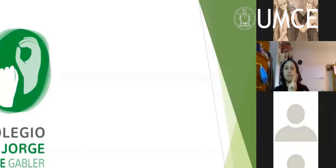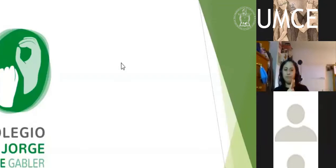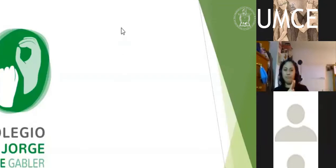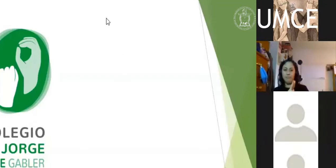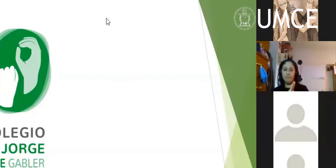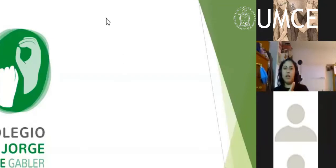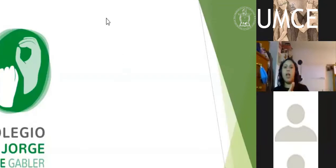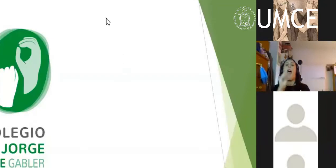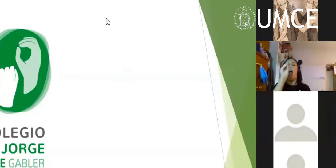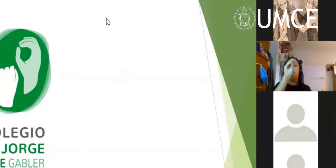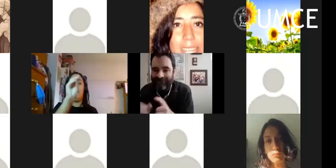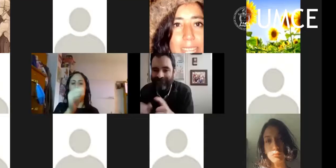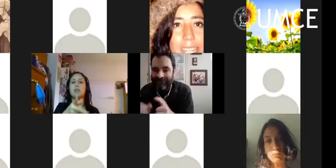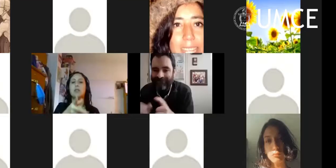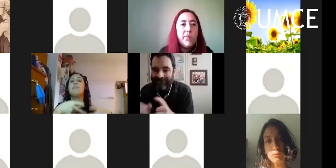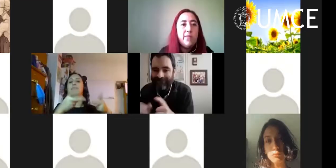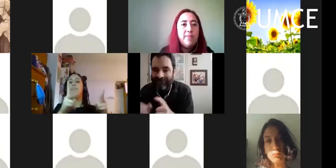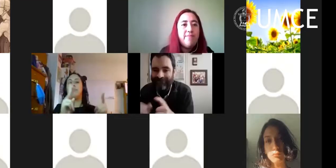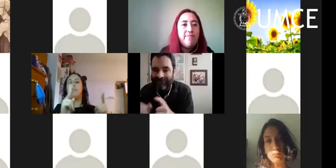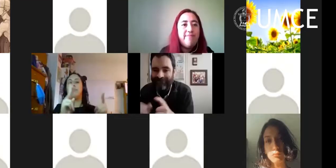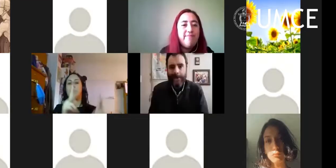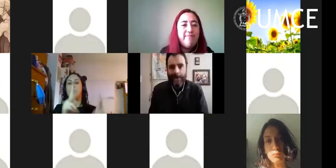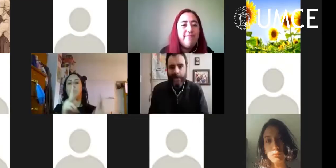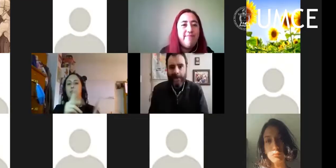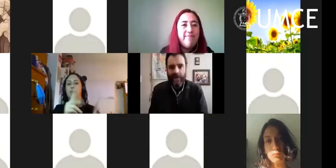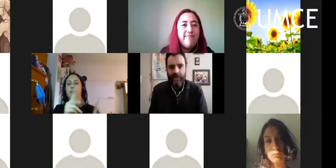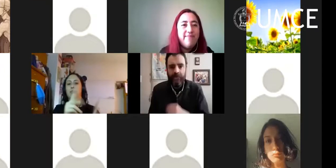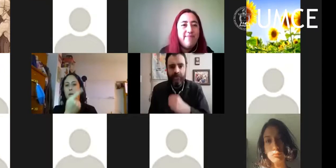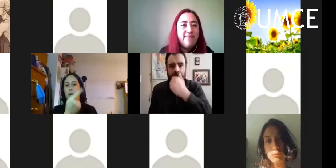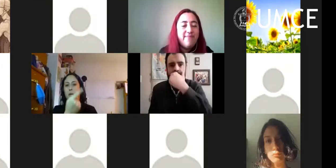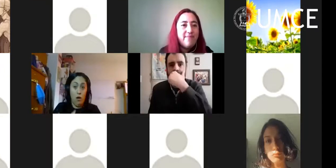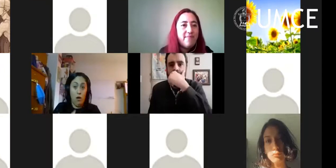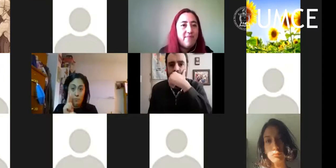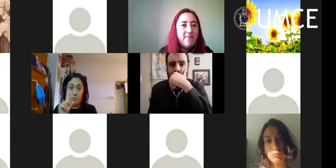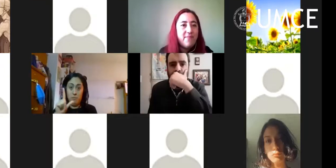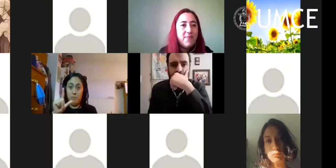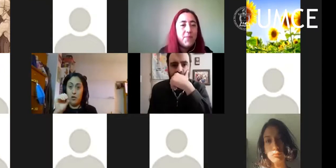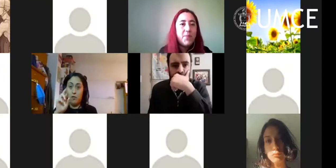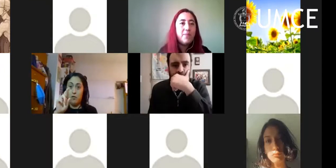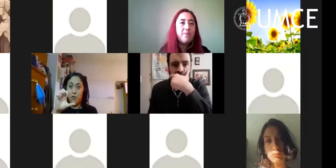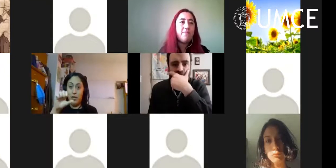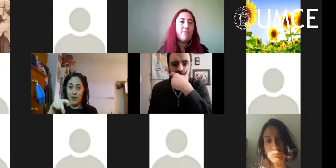contarnos qué duda tiene de estos contextos, ¿ya? Así que Lorena, bienvenida.